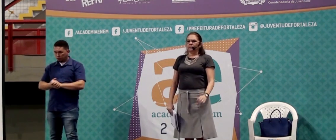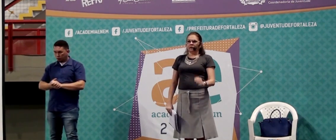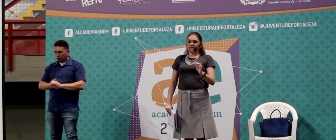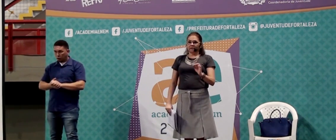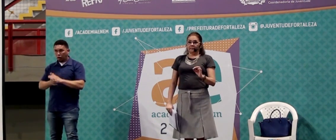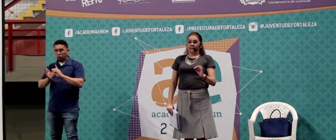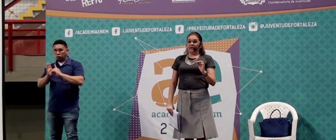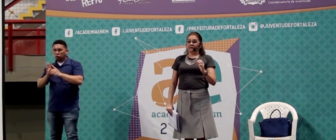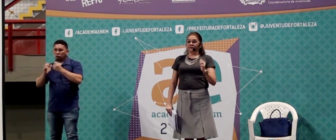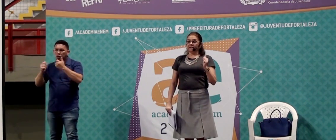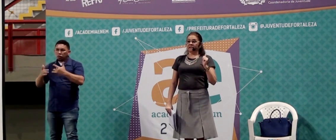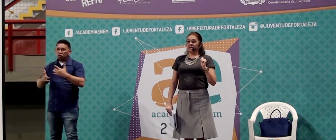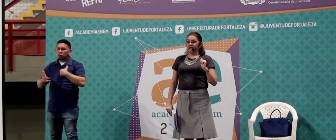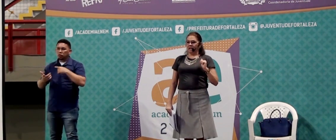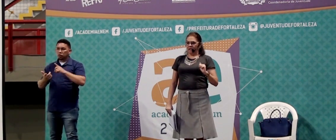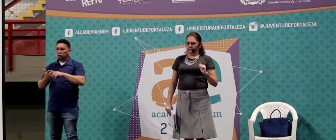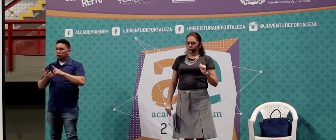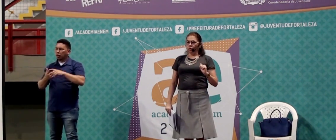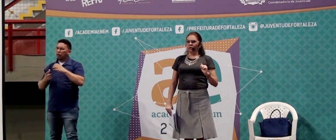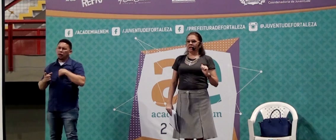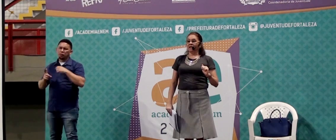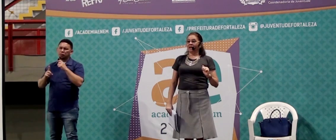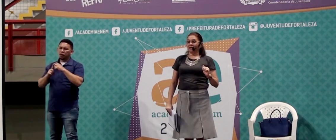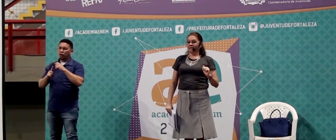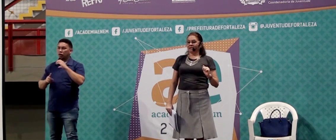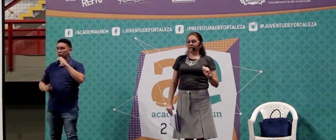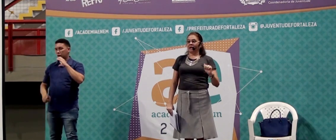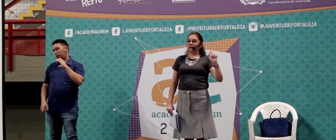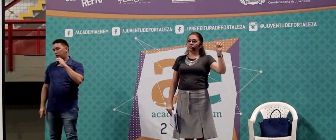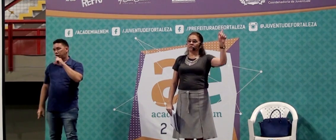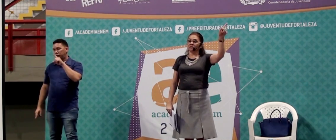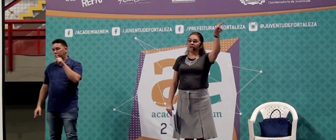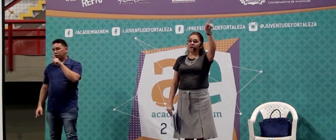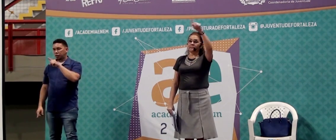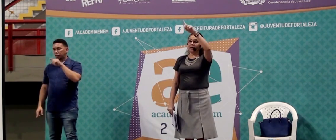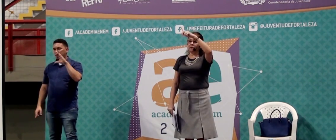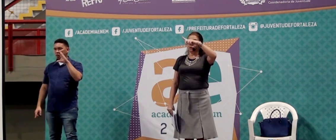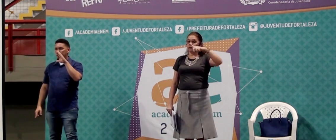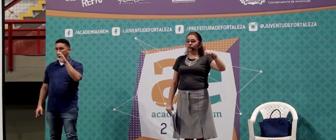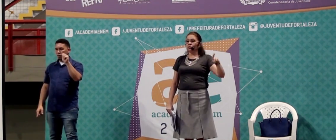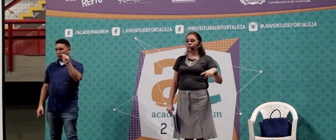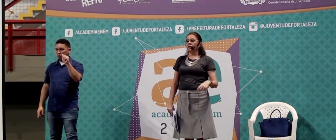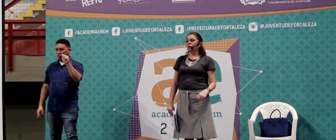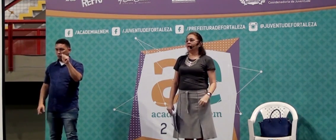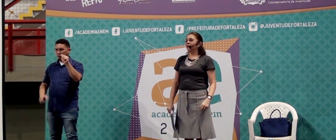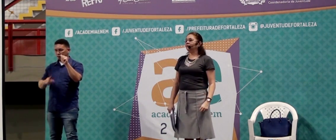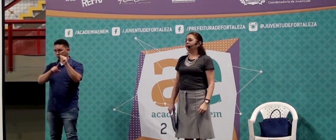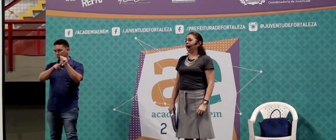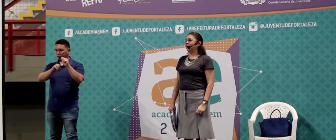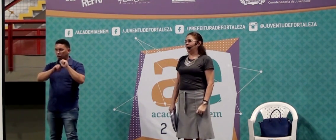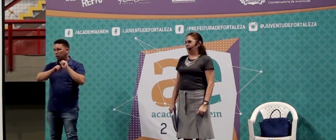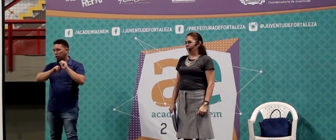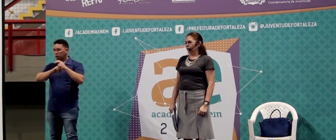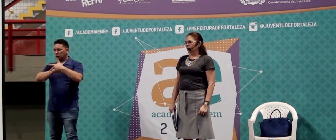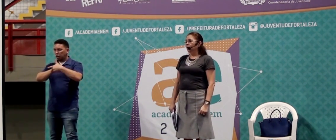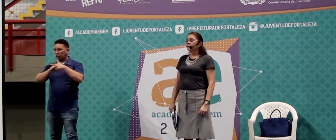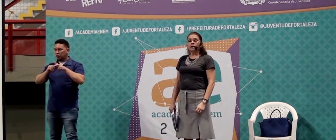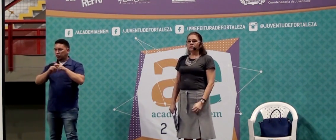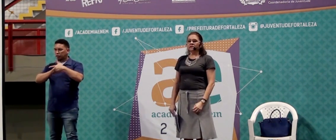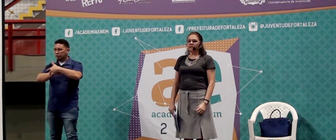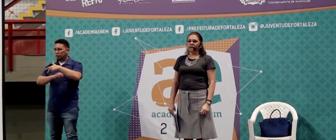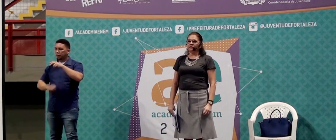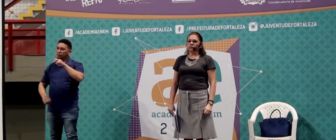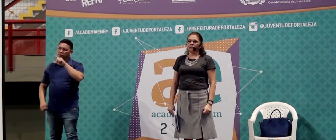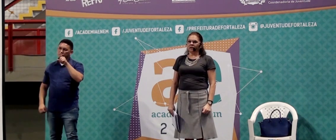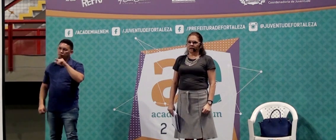tá? Por exemplo, a palavra zika, no inglês, ela é com Z maiúsculo e com a letra K.